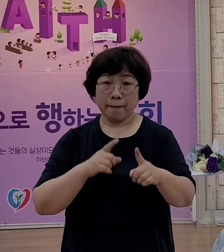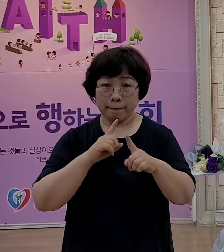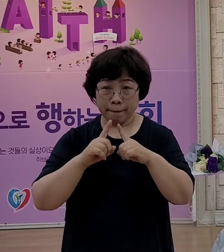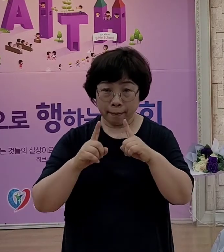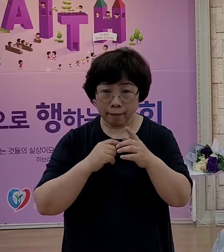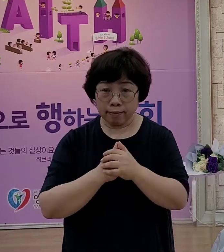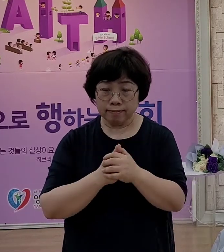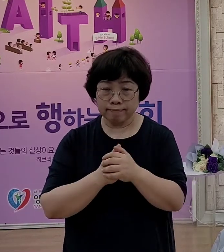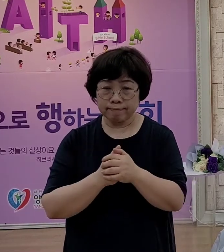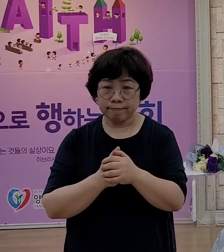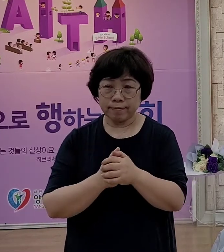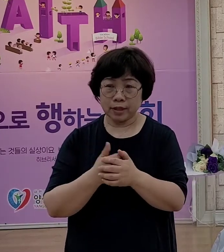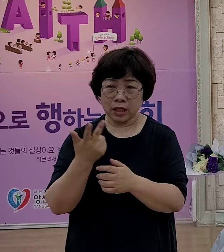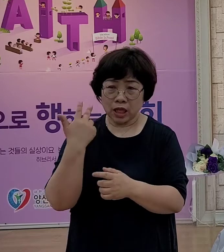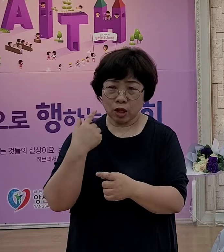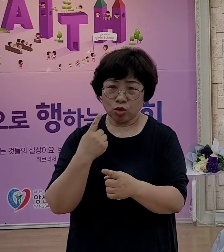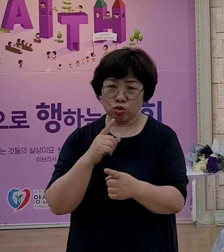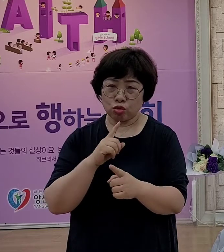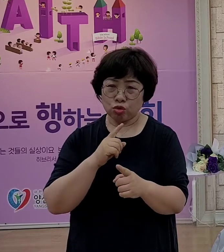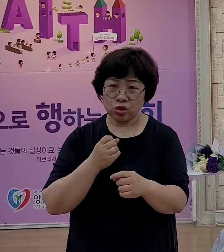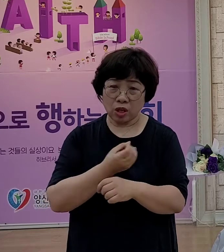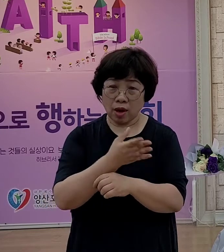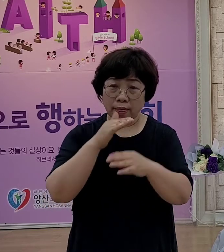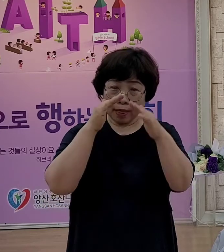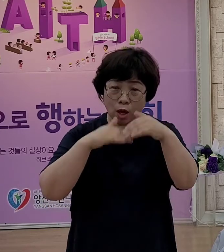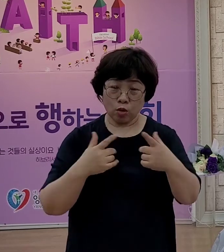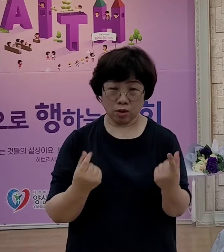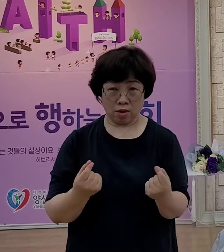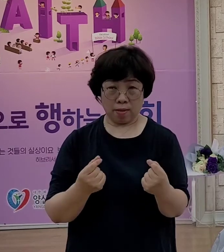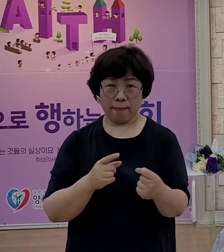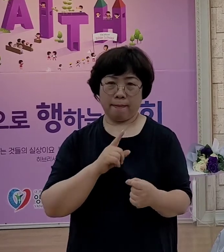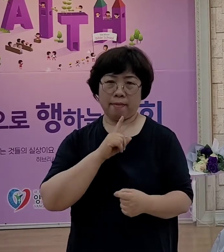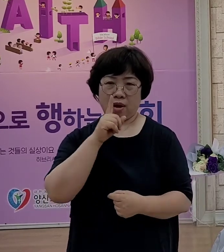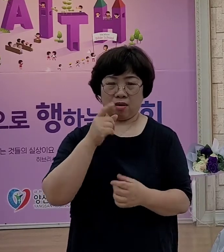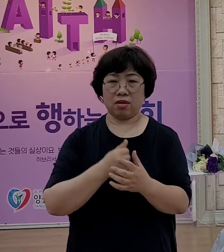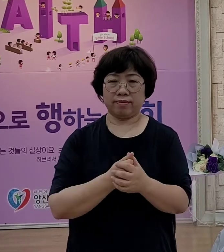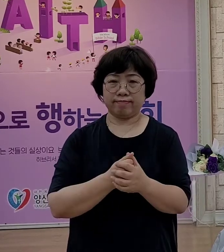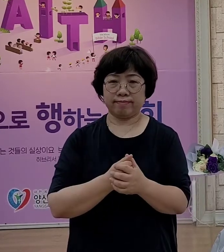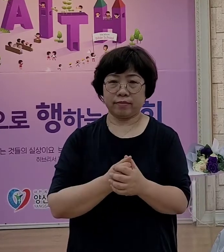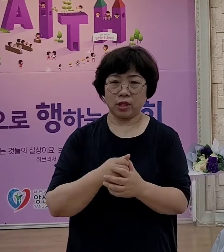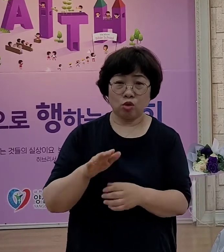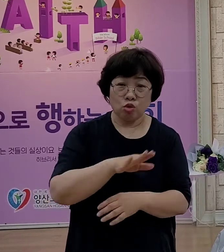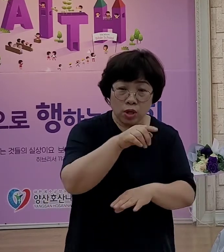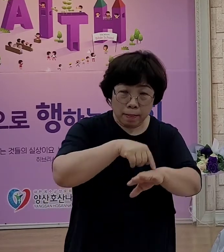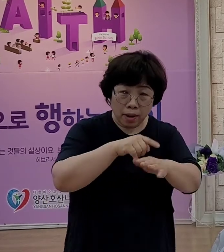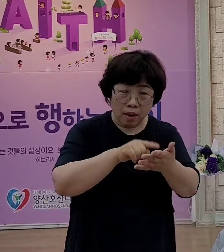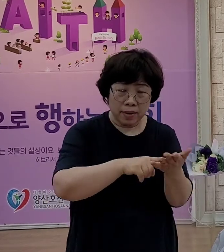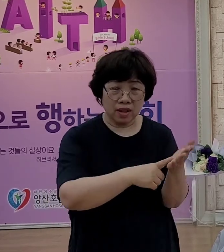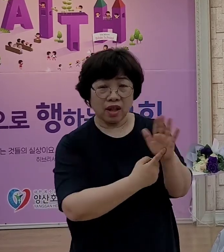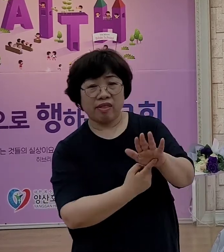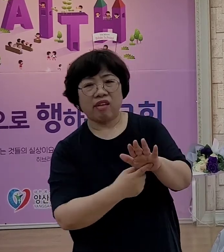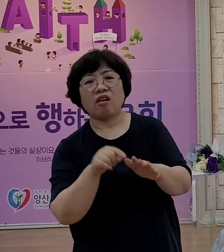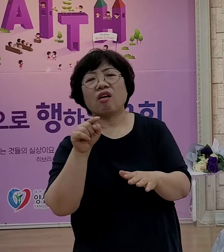말은 지난주에도 말씀을 나누었죠. 말은 우리의 마음을 드러내는 것이라고